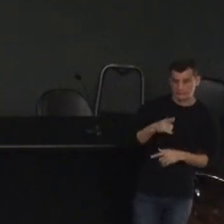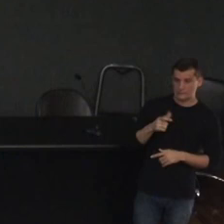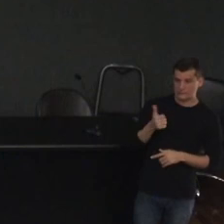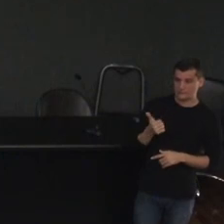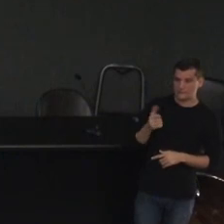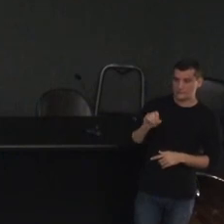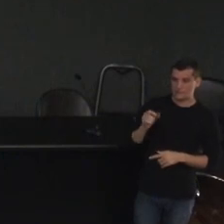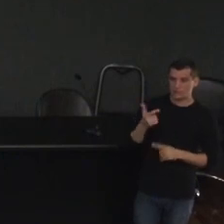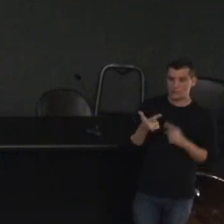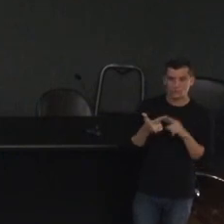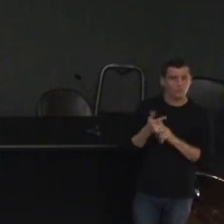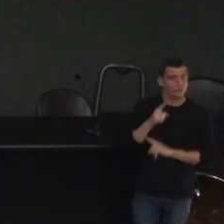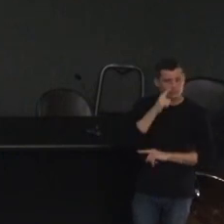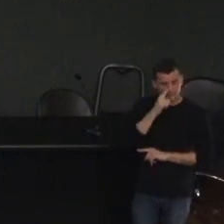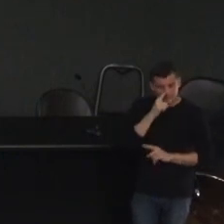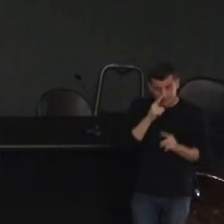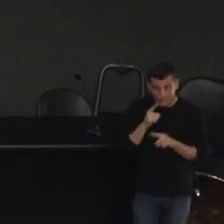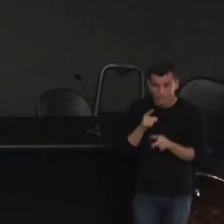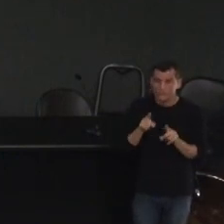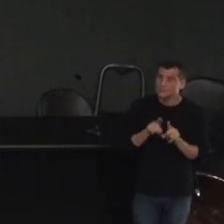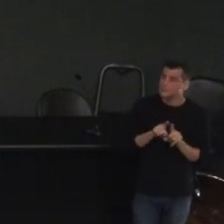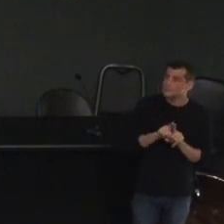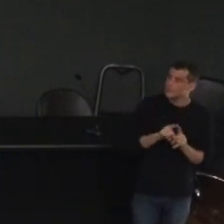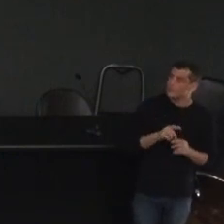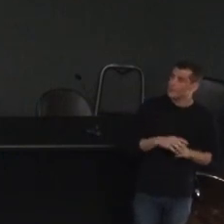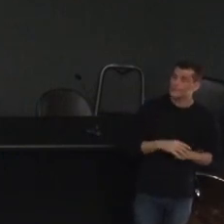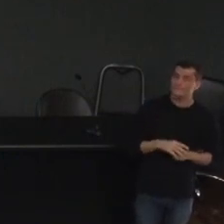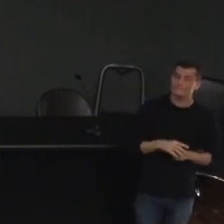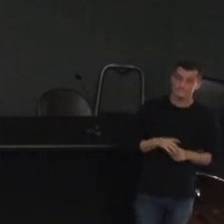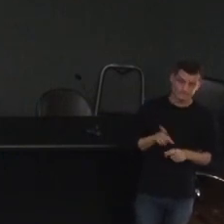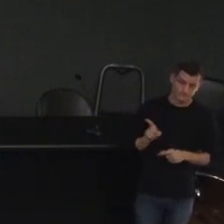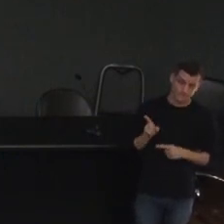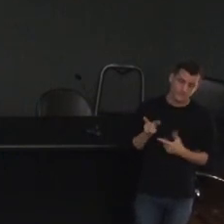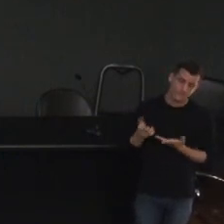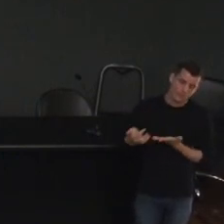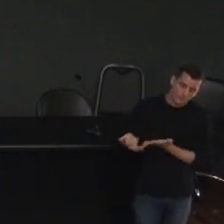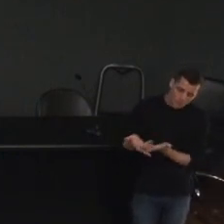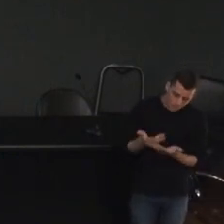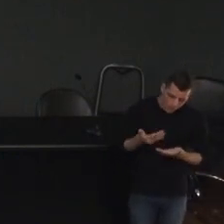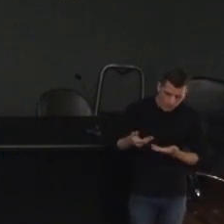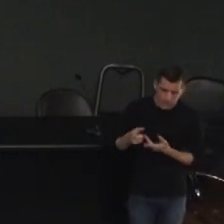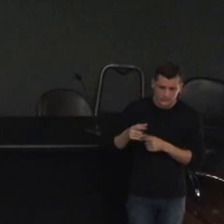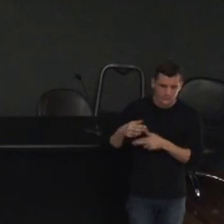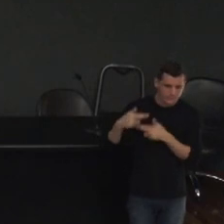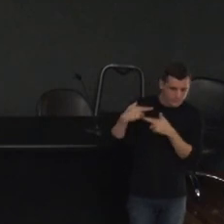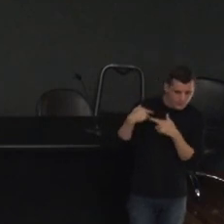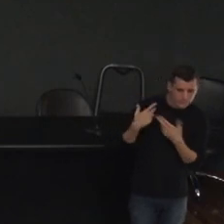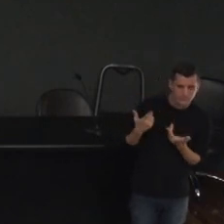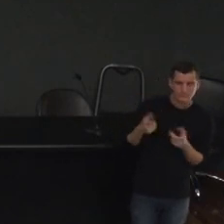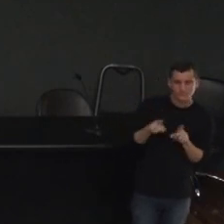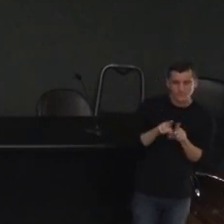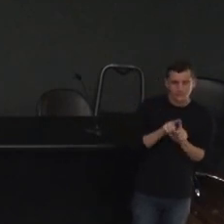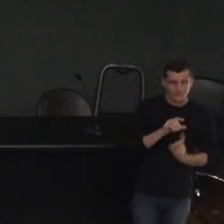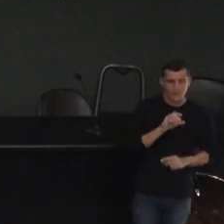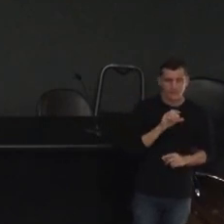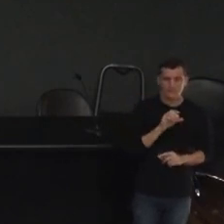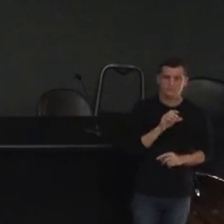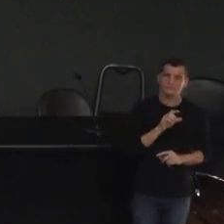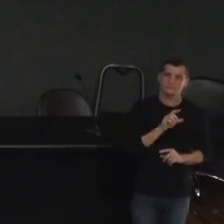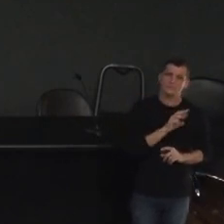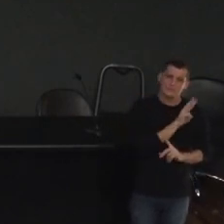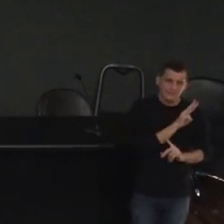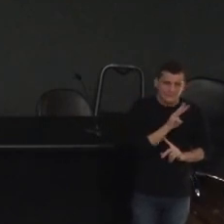atividades do comitê de privacidade encarregado de dados cookies de segurança da informação os treinamentos